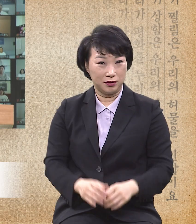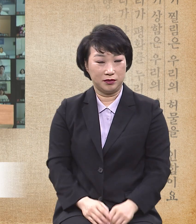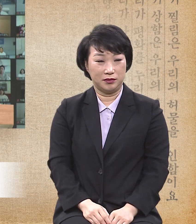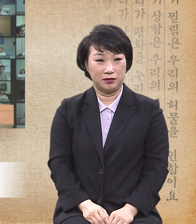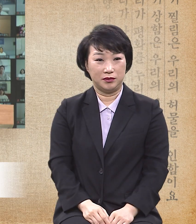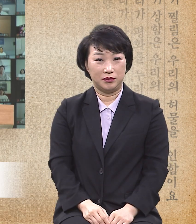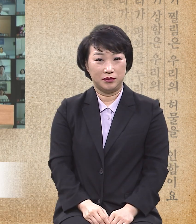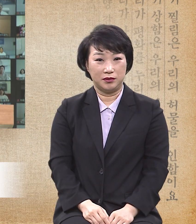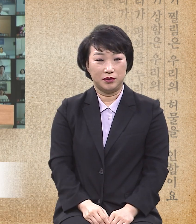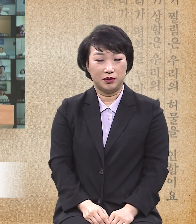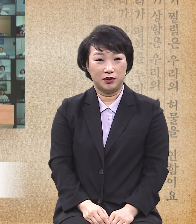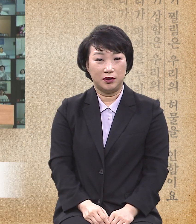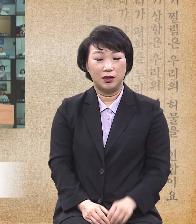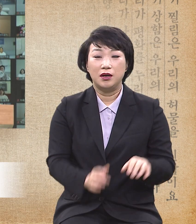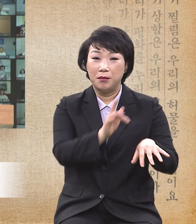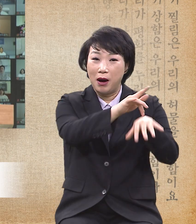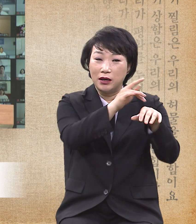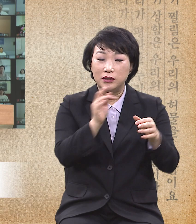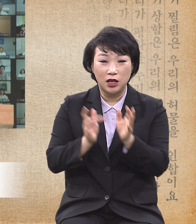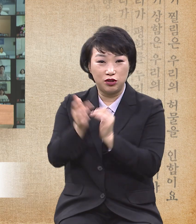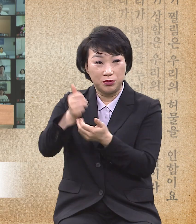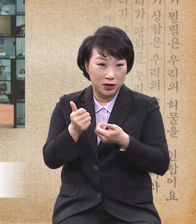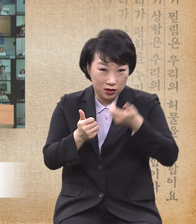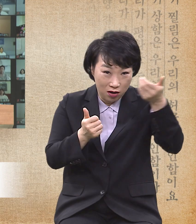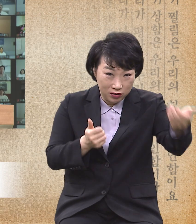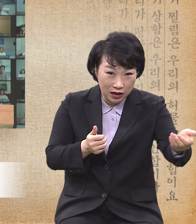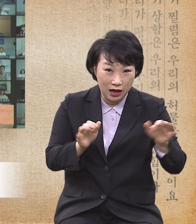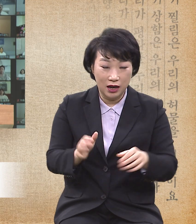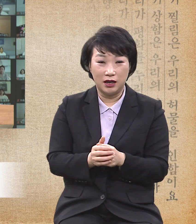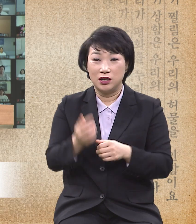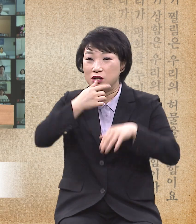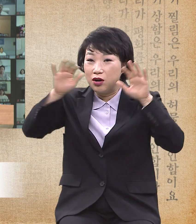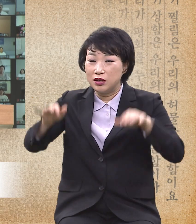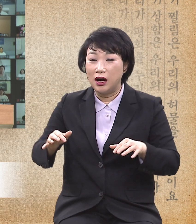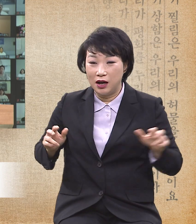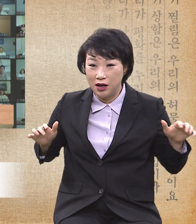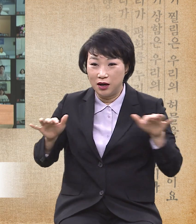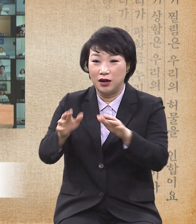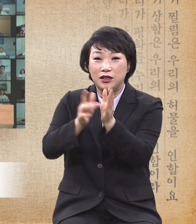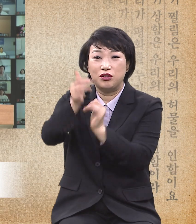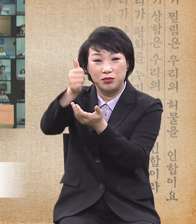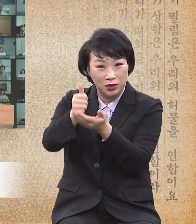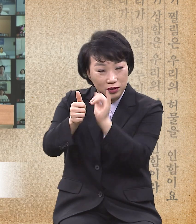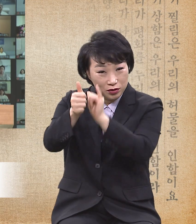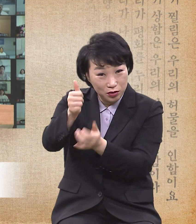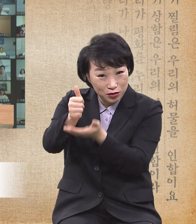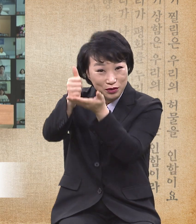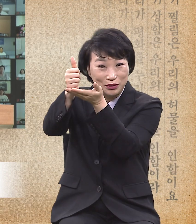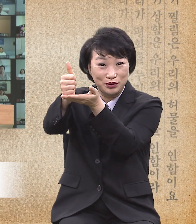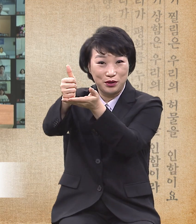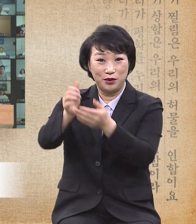하였느니라. 이 마귀는 예수를 떠나고 천사들이 나와서 수정드니라.